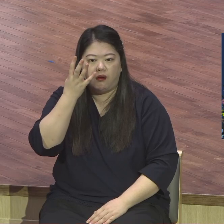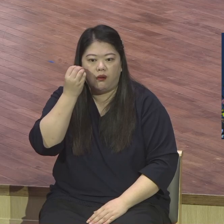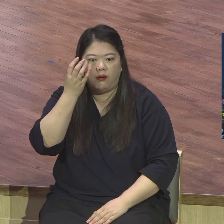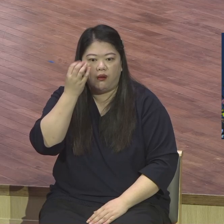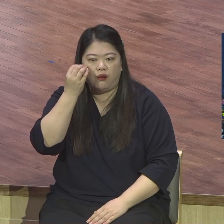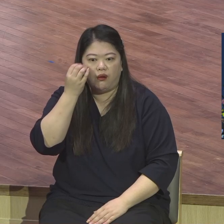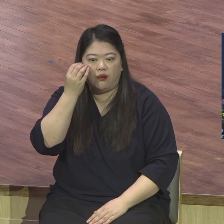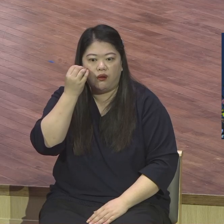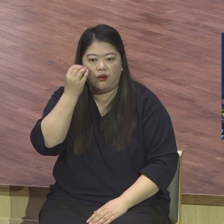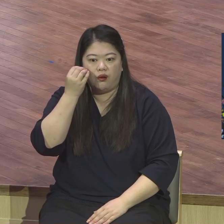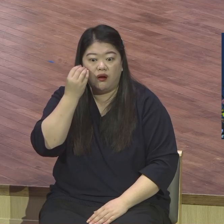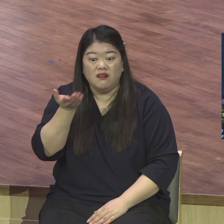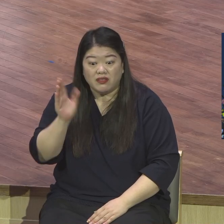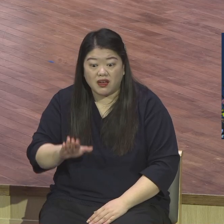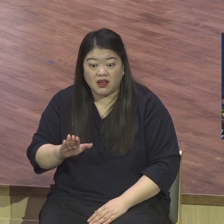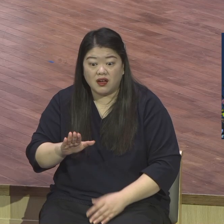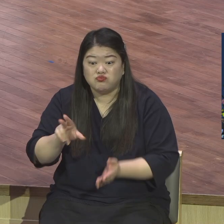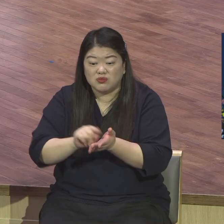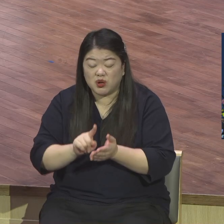이래도 되나?